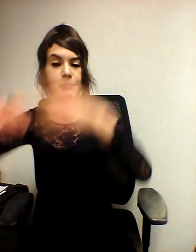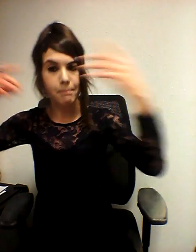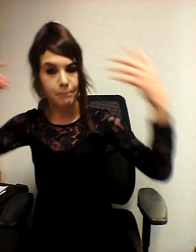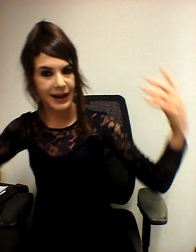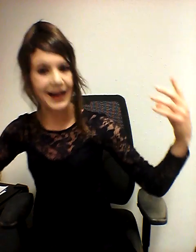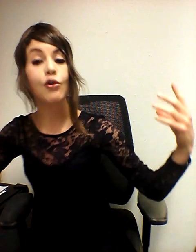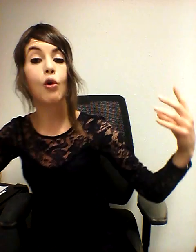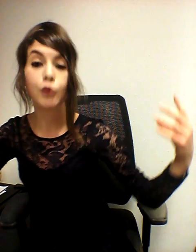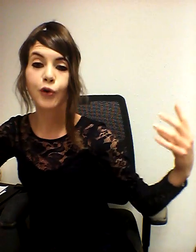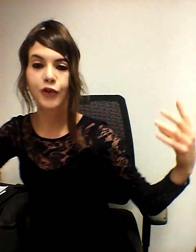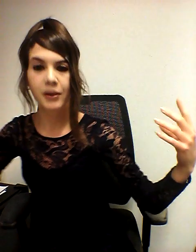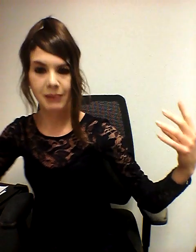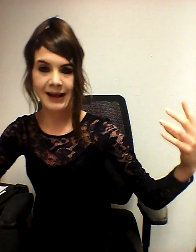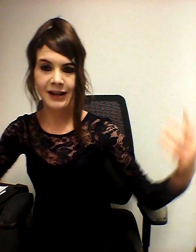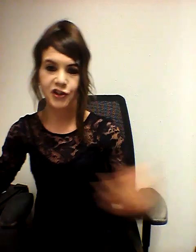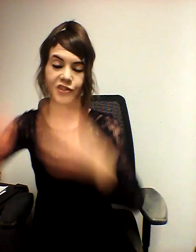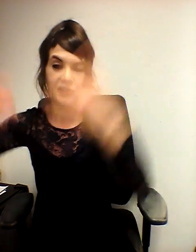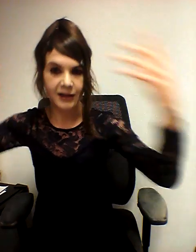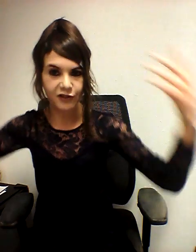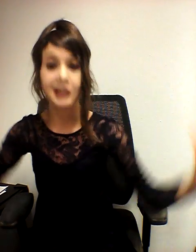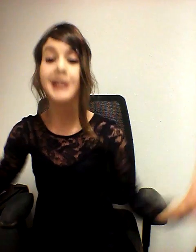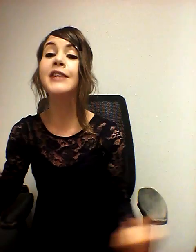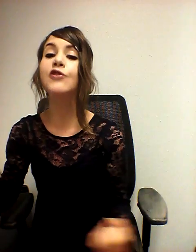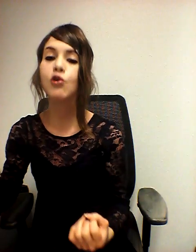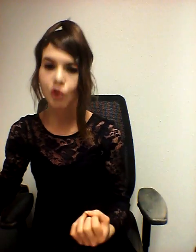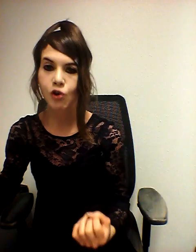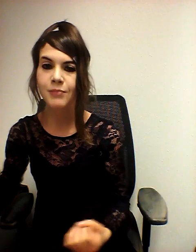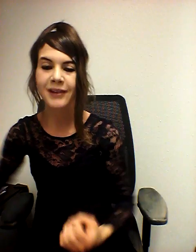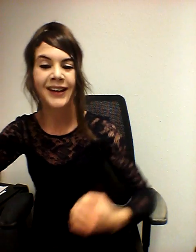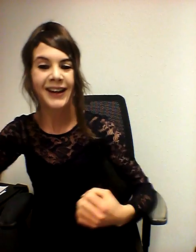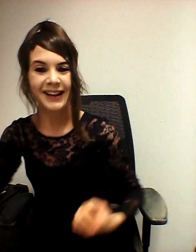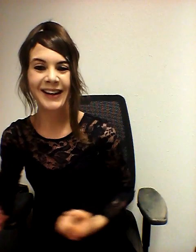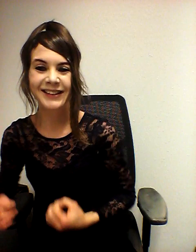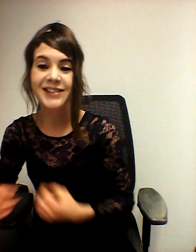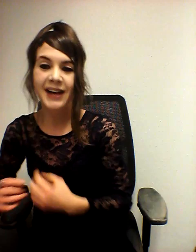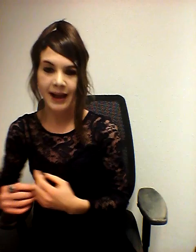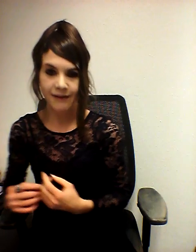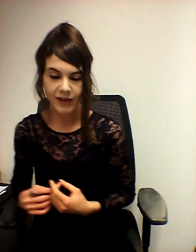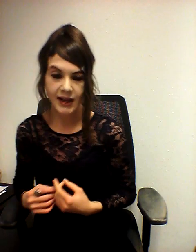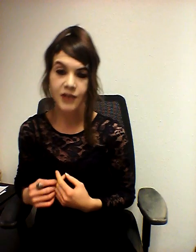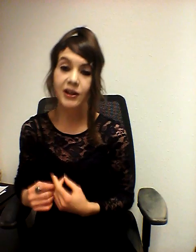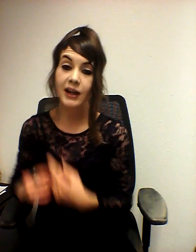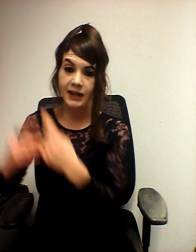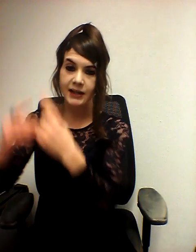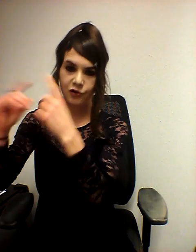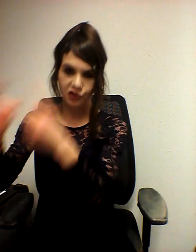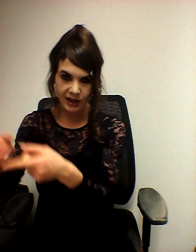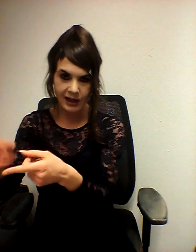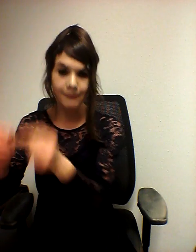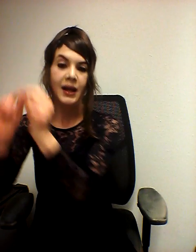membraan omhulde blaasjes dat heeten lysosomen eh die zijn aanwezig in jouw cellen en